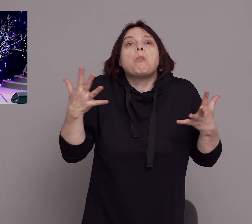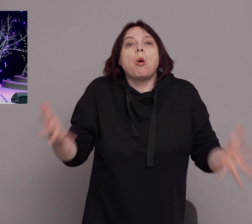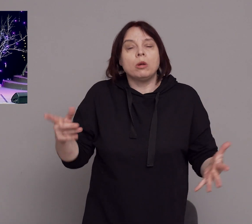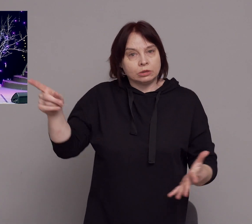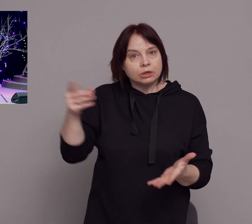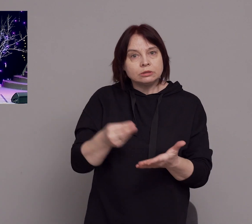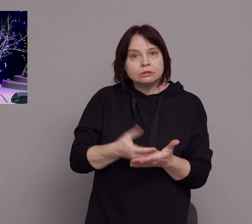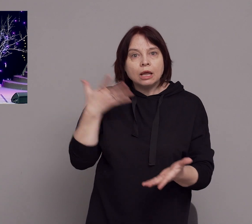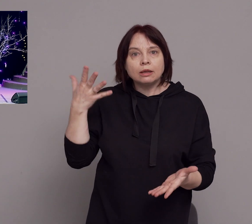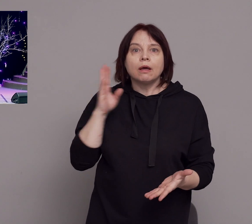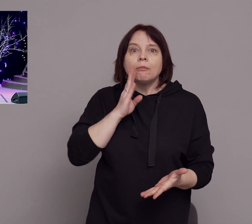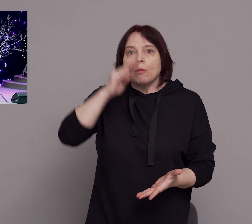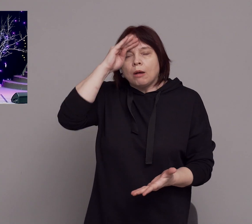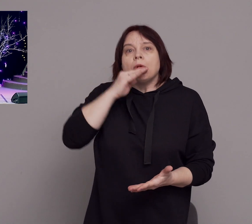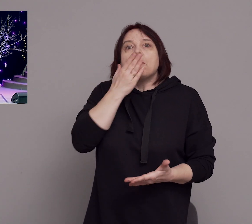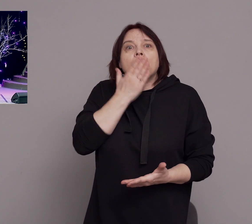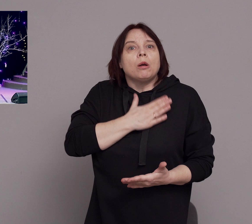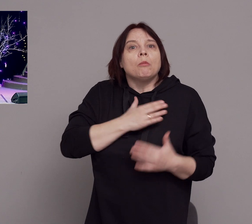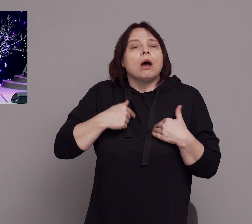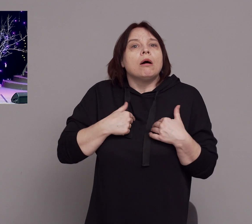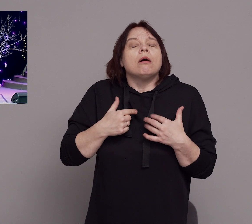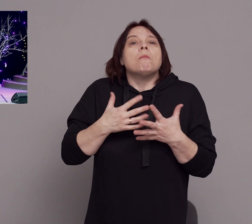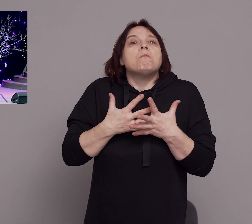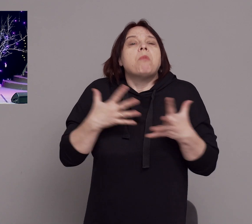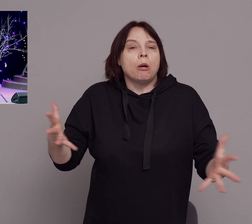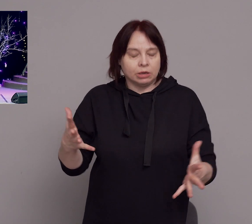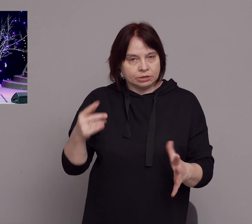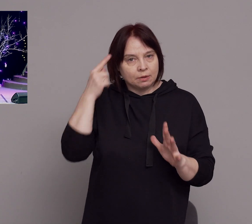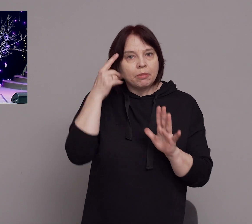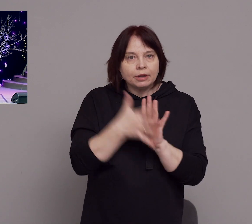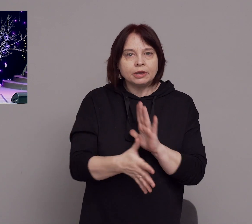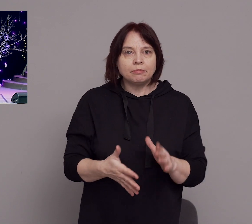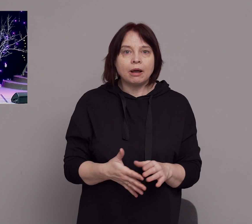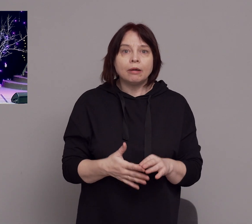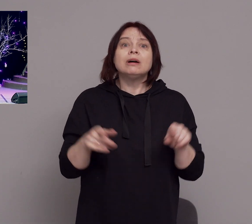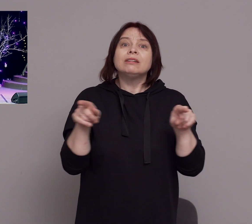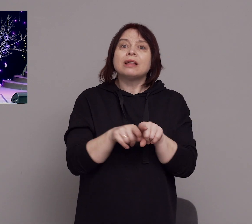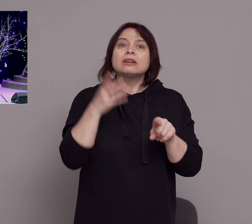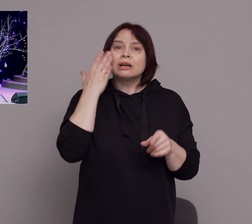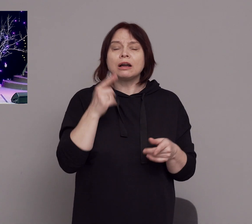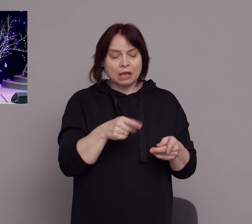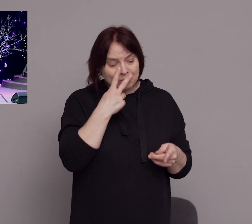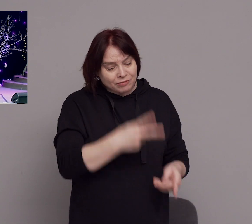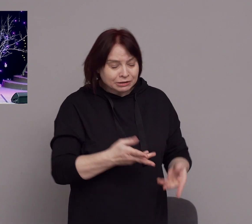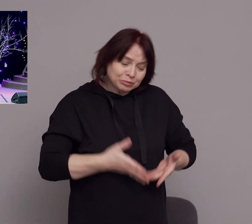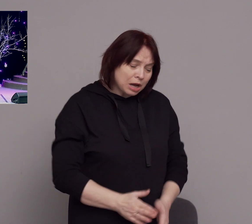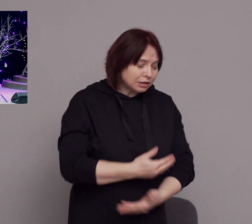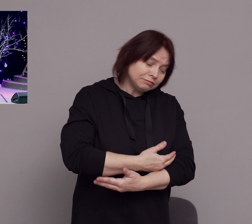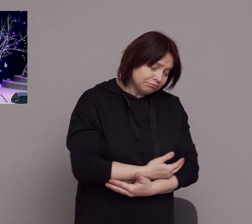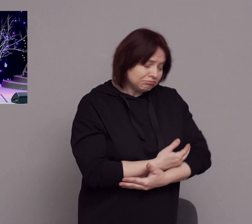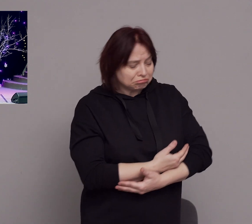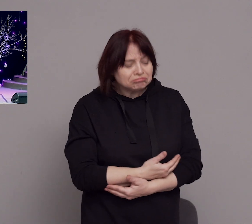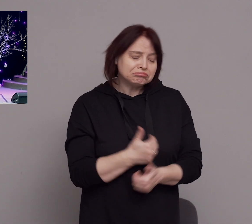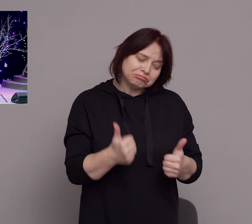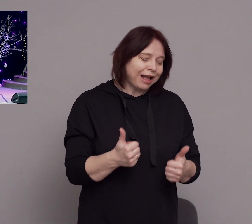давайте перейдем к отрывку. И вместо классической проповеди из трех пунктов, сегодня будет только два пункта.